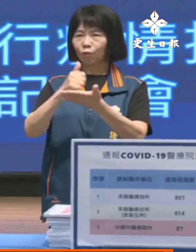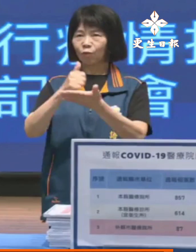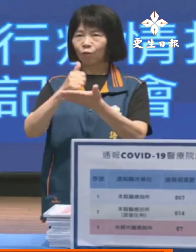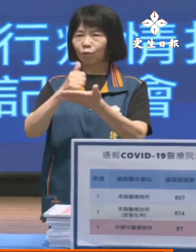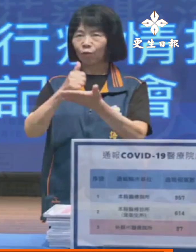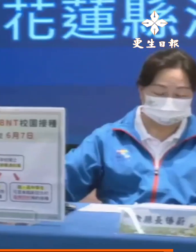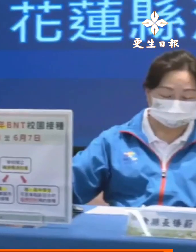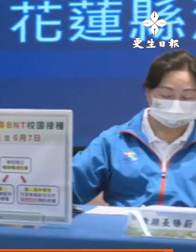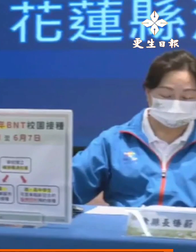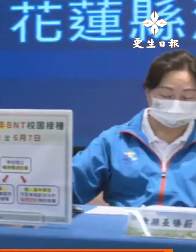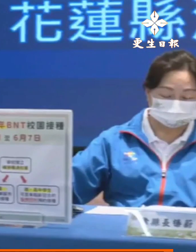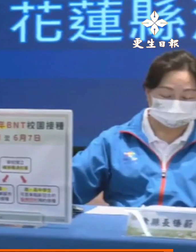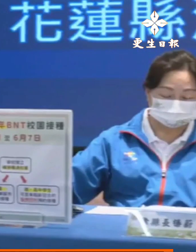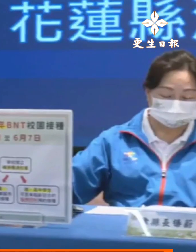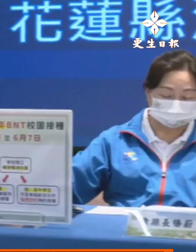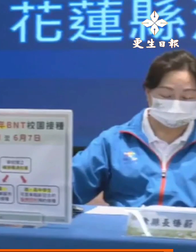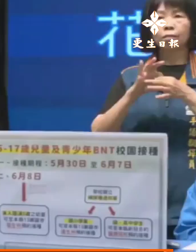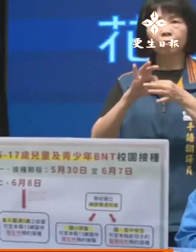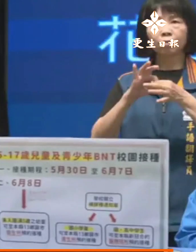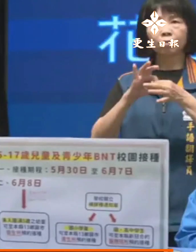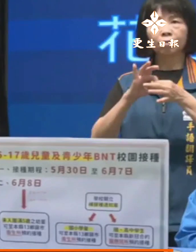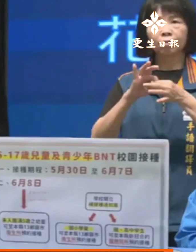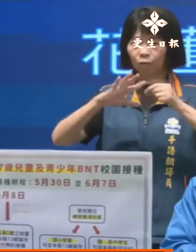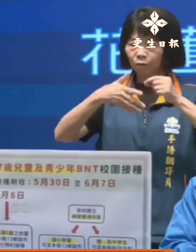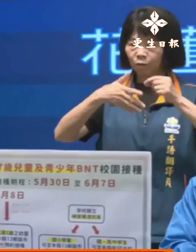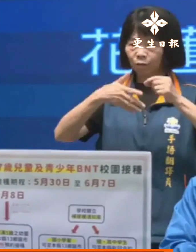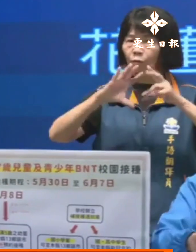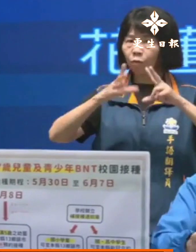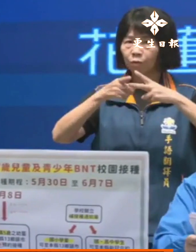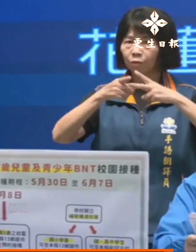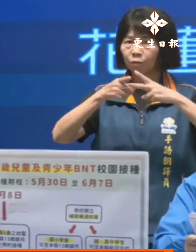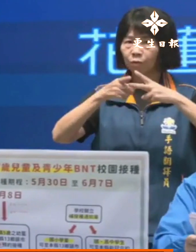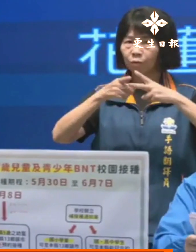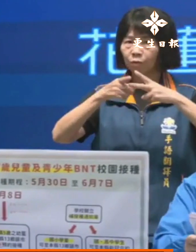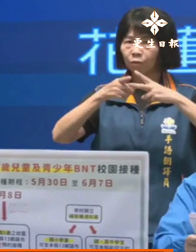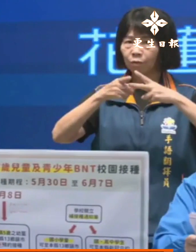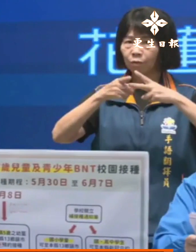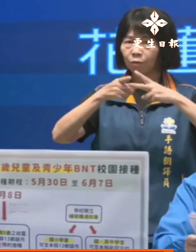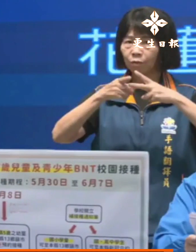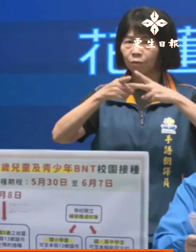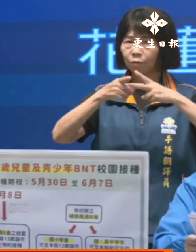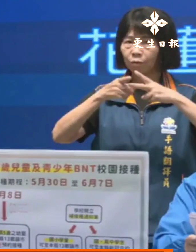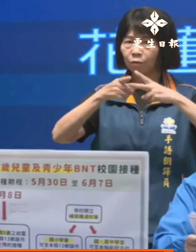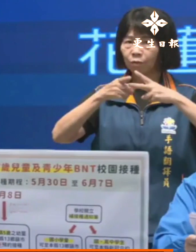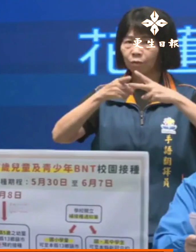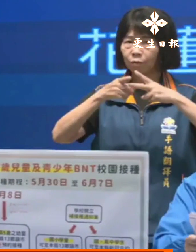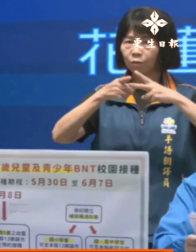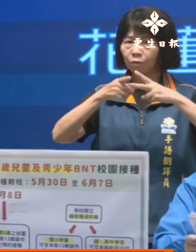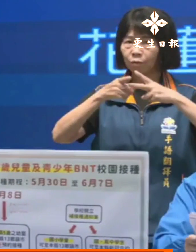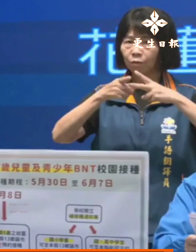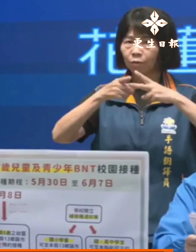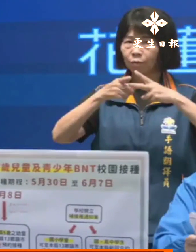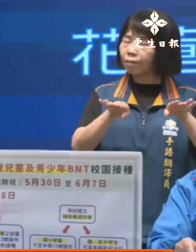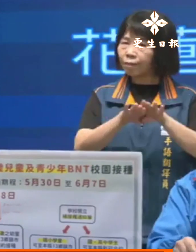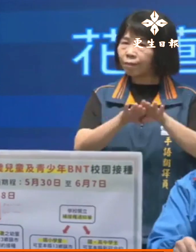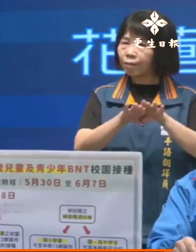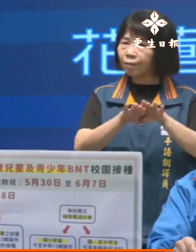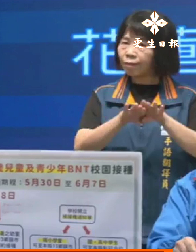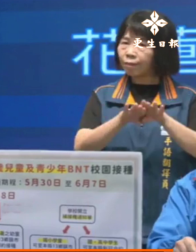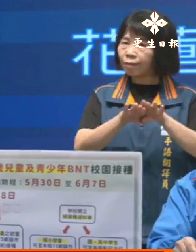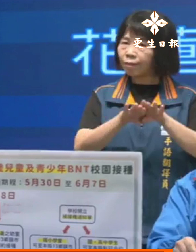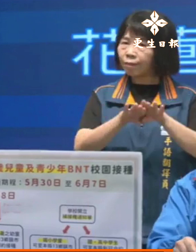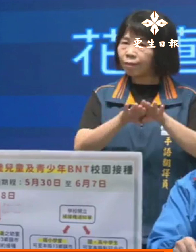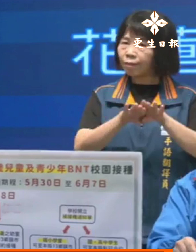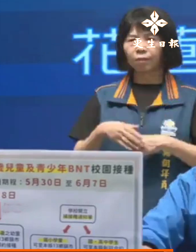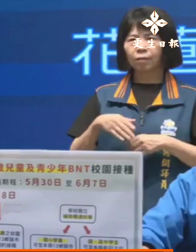题，那因为提早放暑假呢，其实对毕业生还有新生入学的一些相关衔接跟权